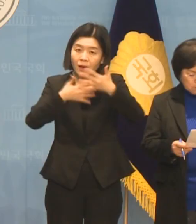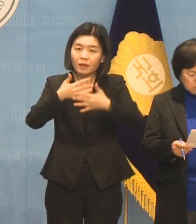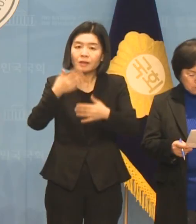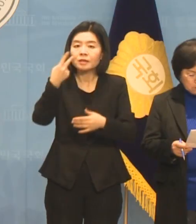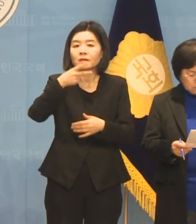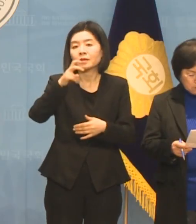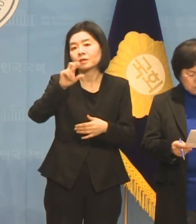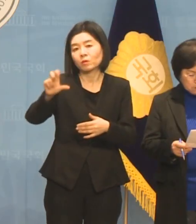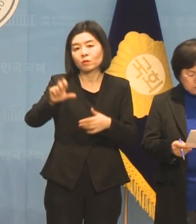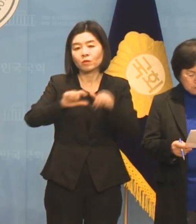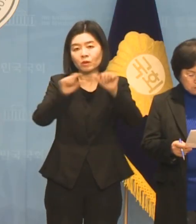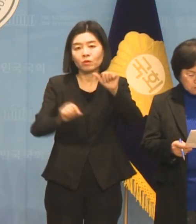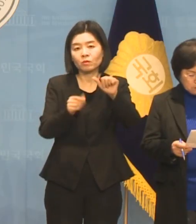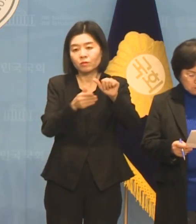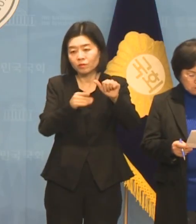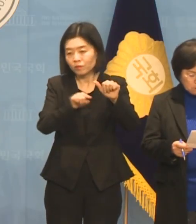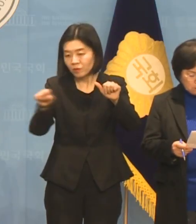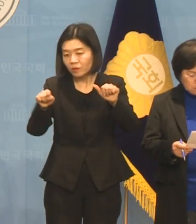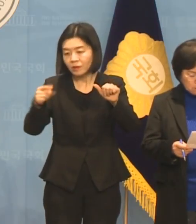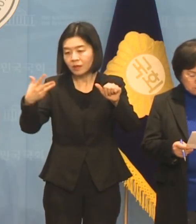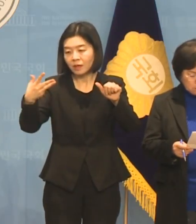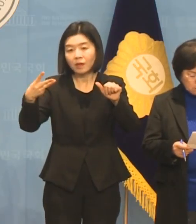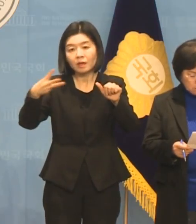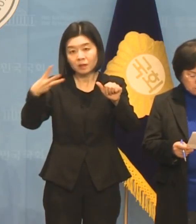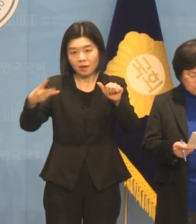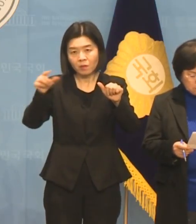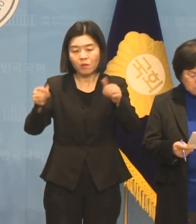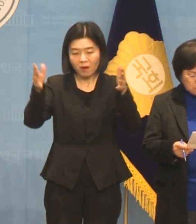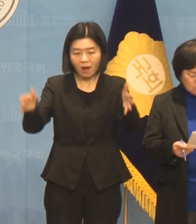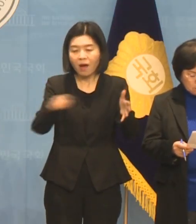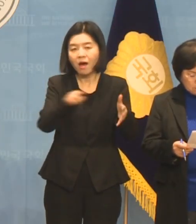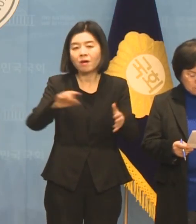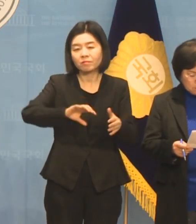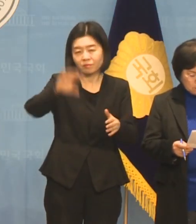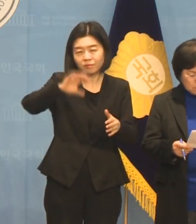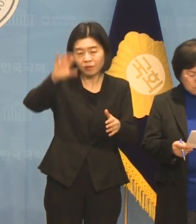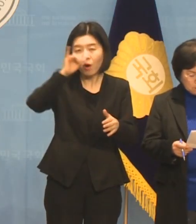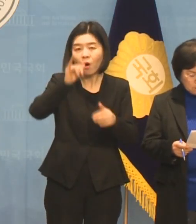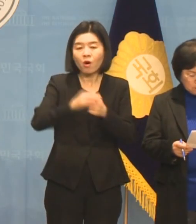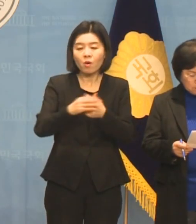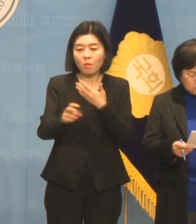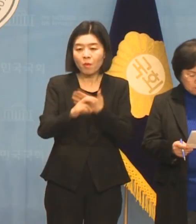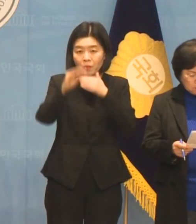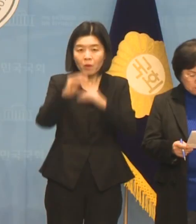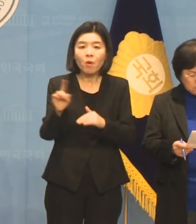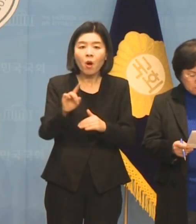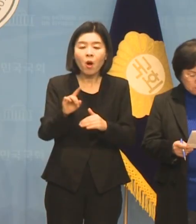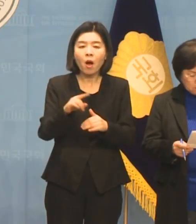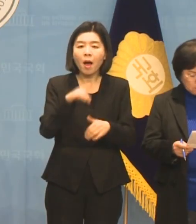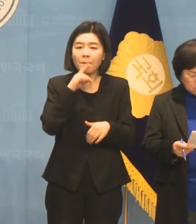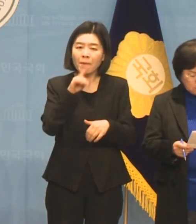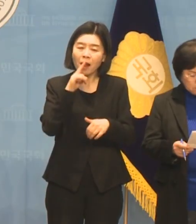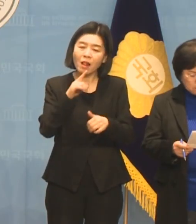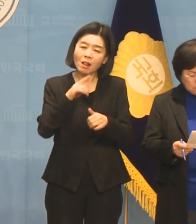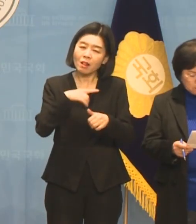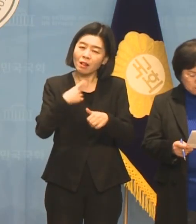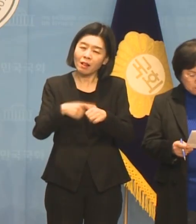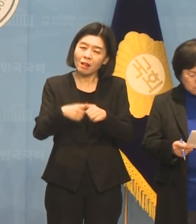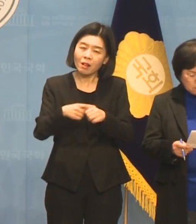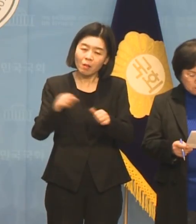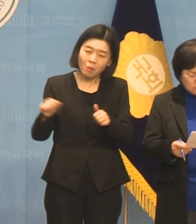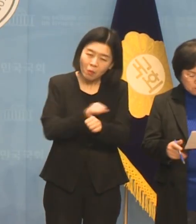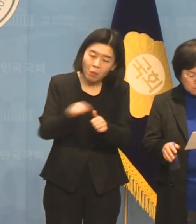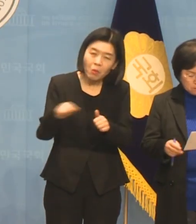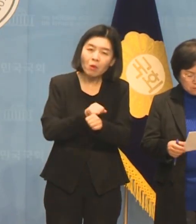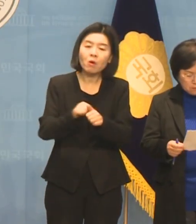2025년 1월부터 3월까지 게시되고 있습니다. 주요 위반 유형으로는 조속한 언어 3건과 폭력,